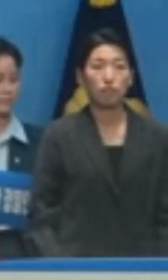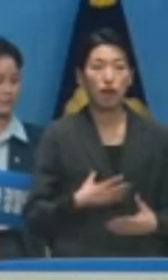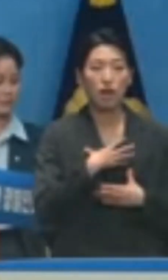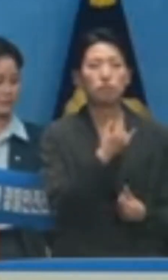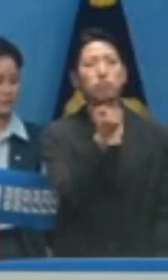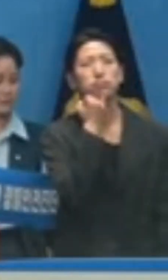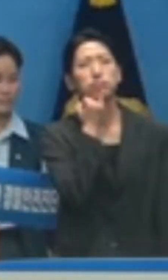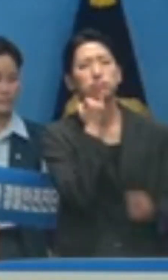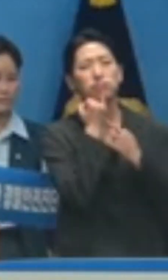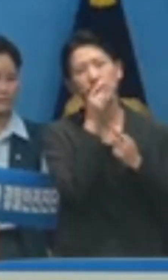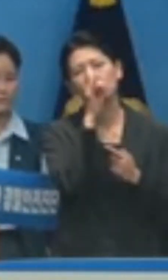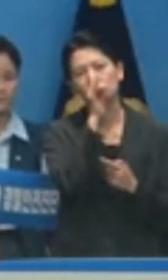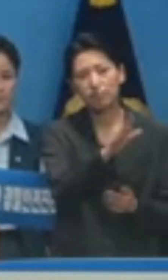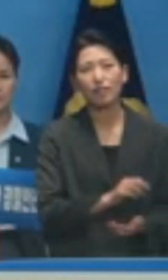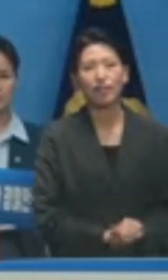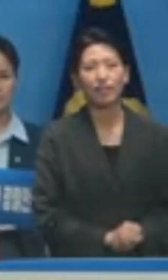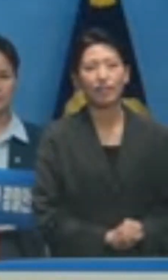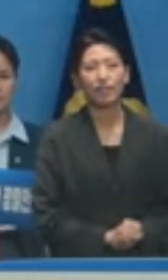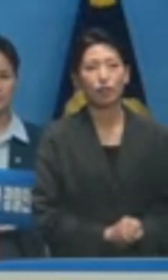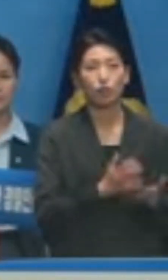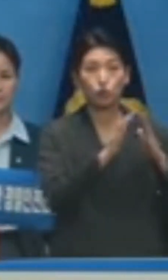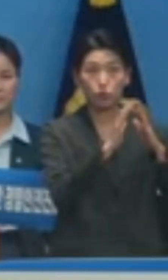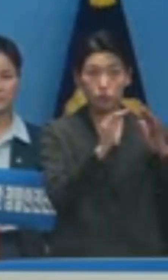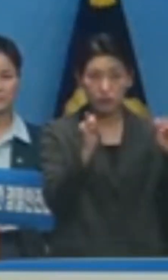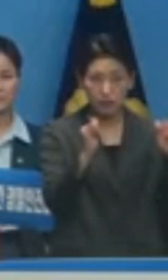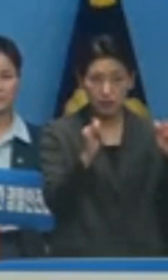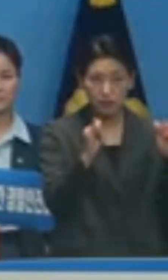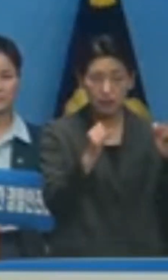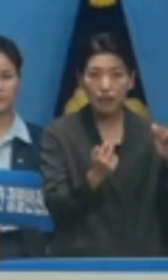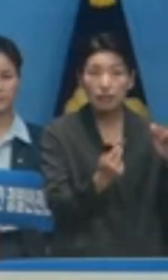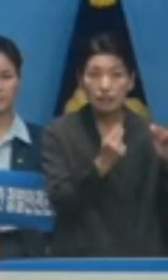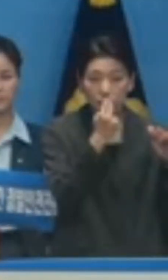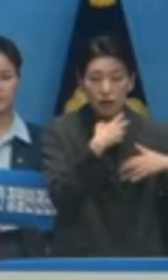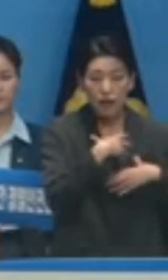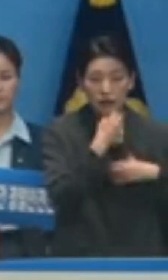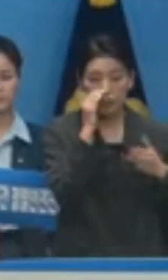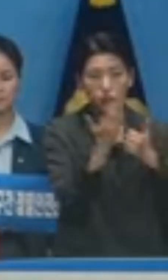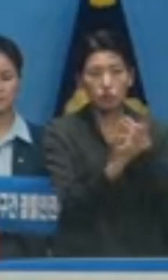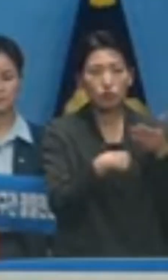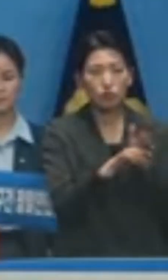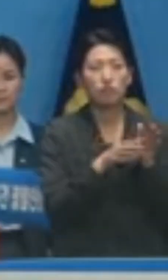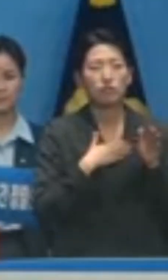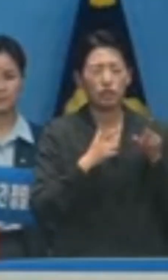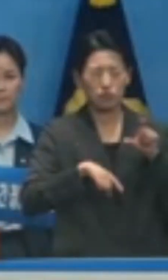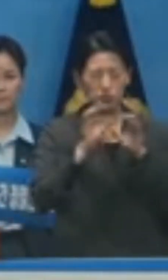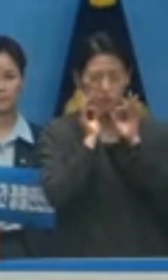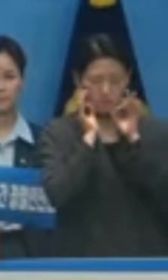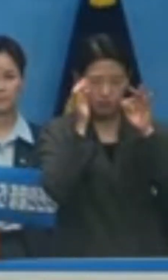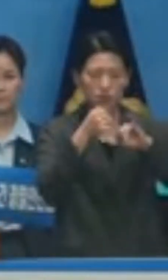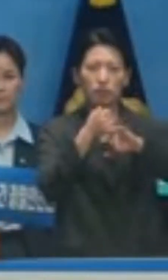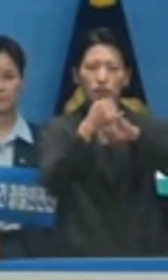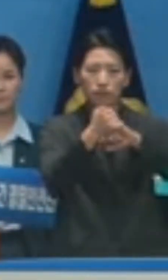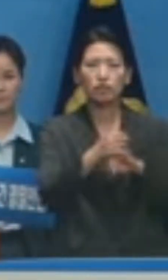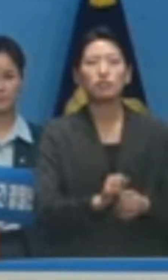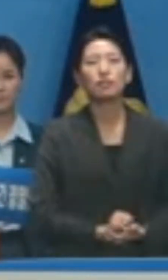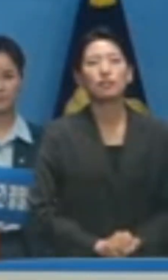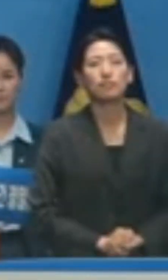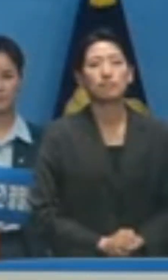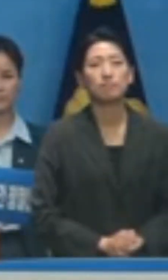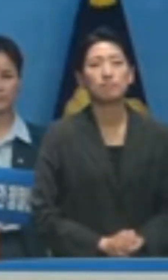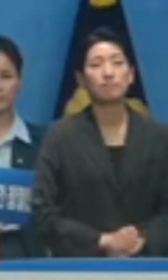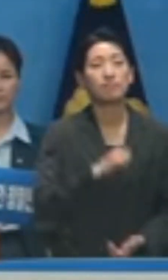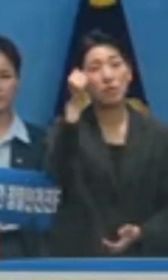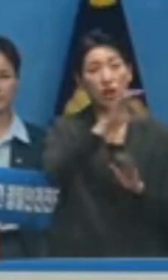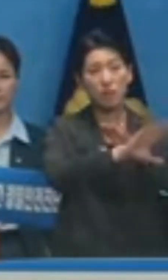가치입니다. 국민의 생명과 안전을 지키기 위해서 끝까지 최선을 다하겠습니다. 광명 시민들이